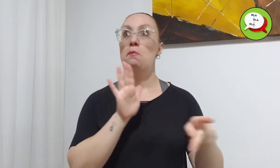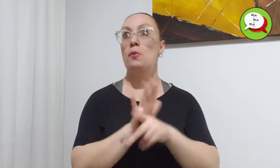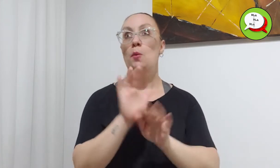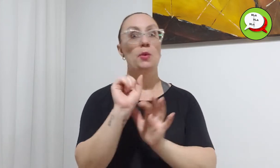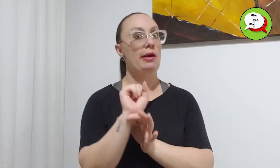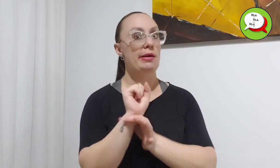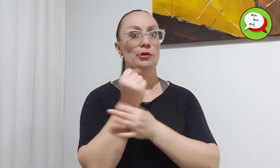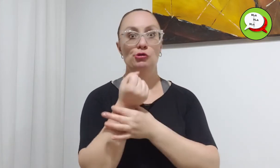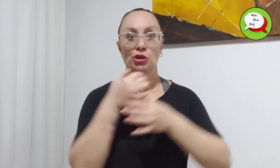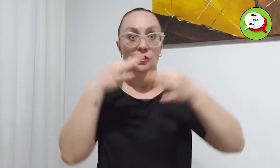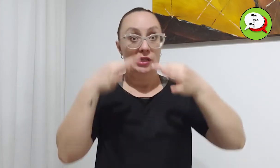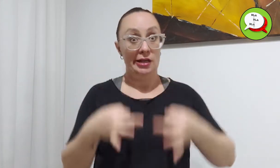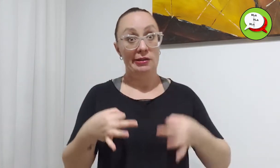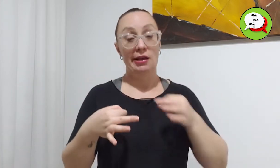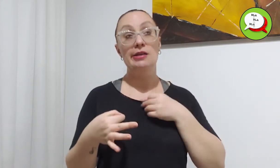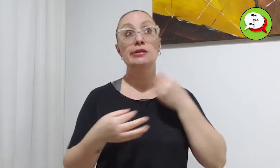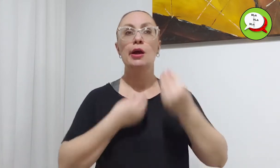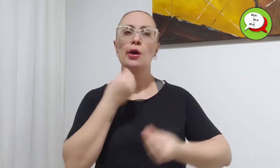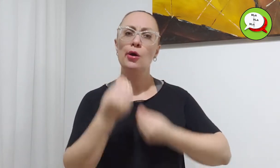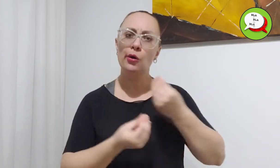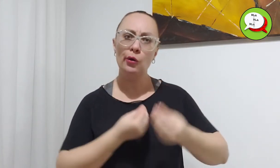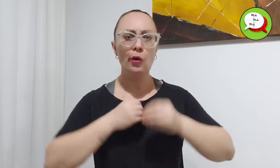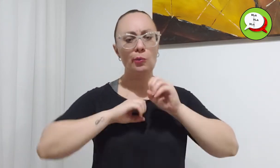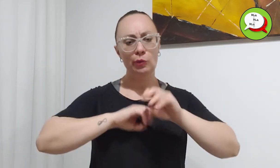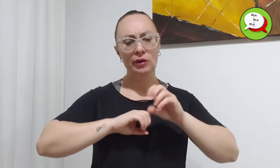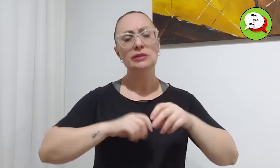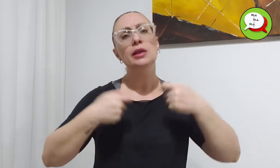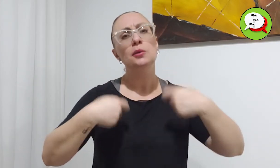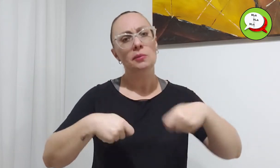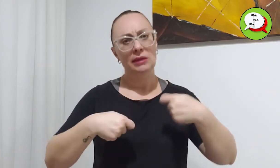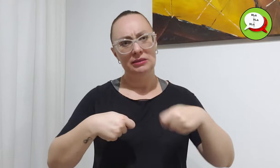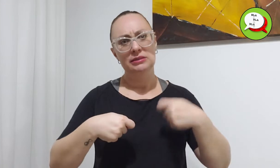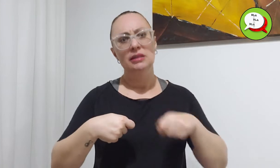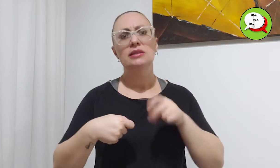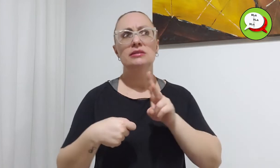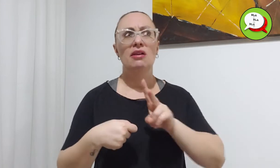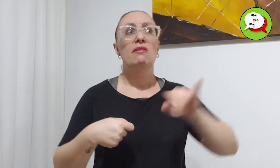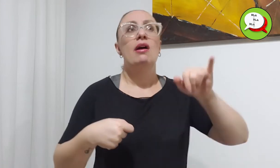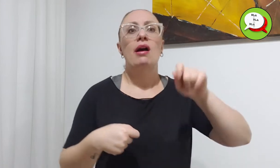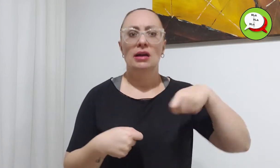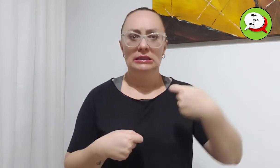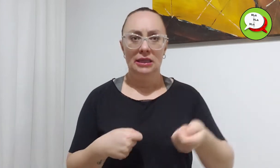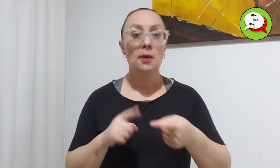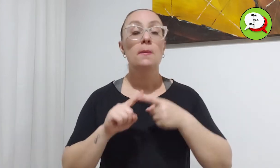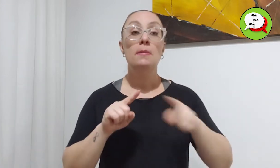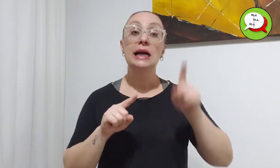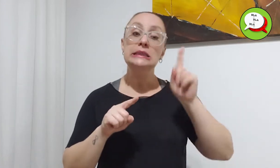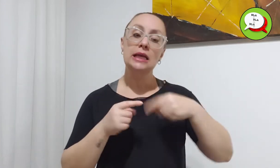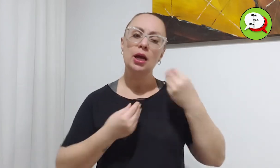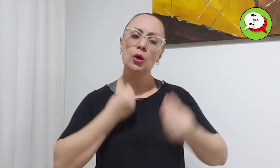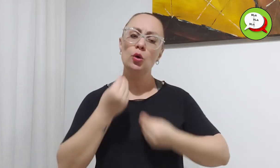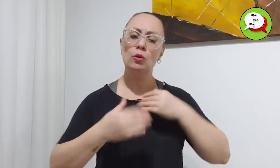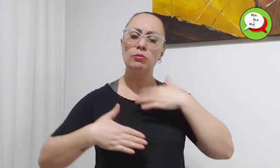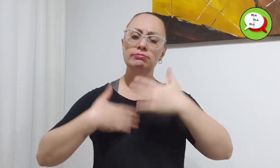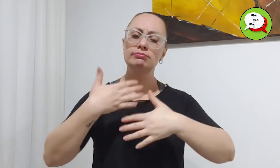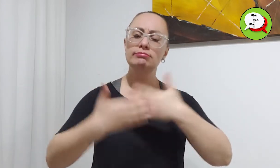e certezas de como o ensino deva ser, mas funcionam como um conjunto de